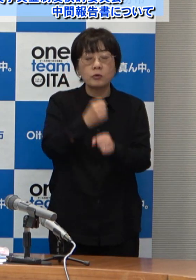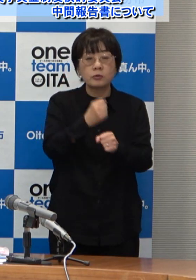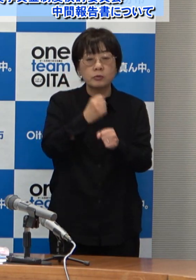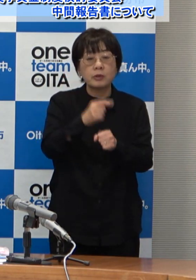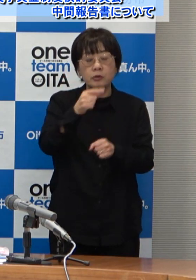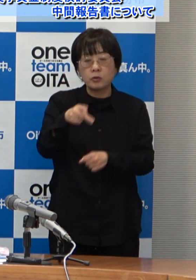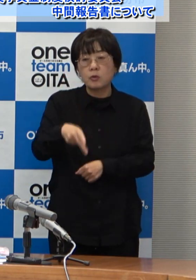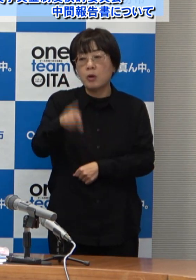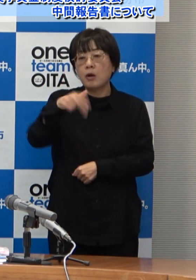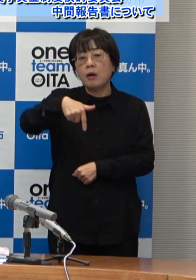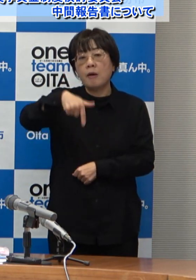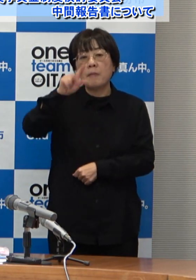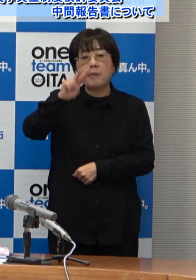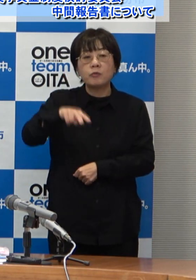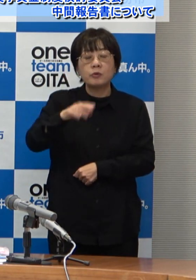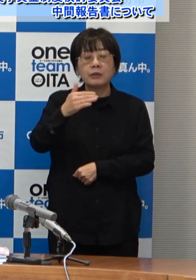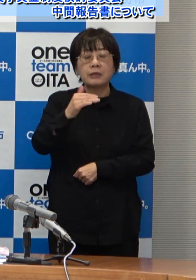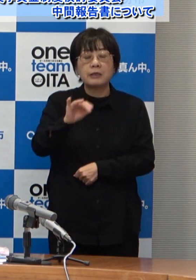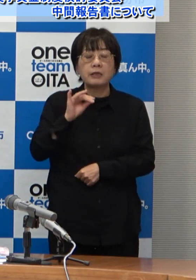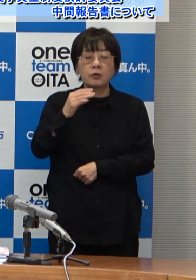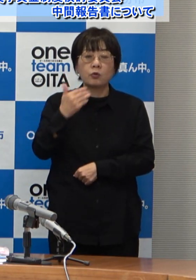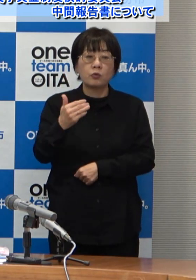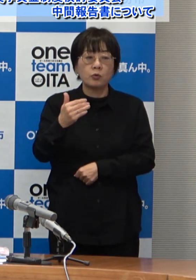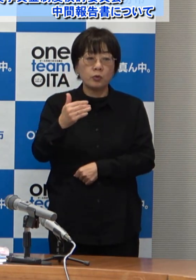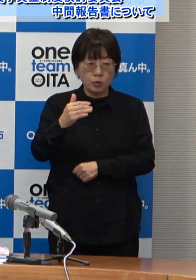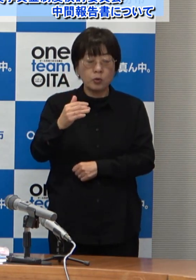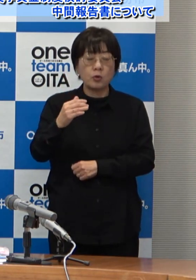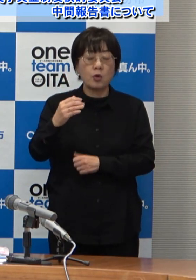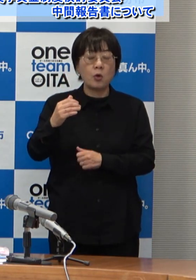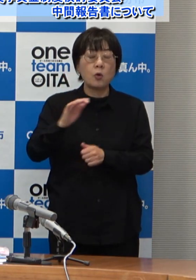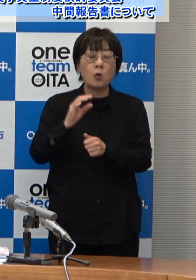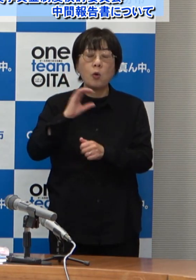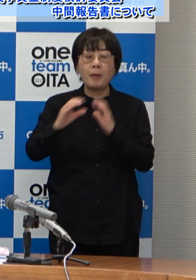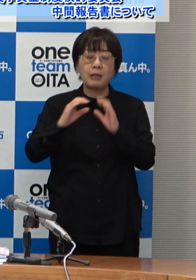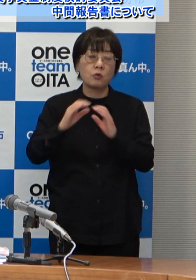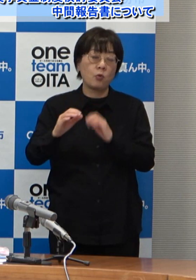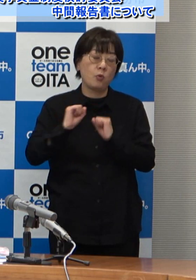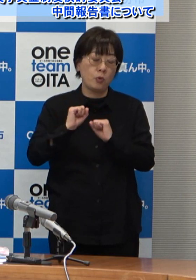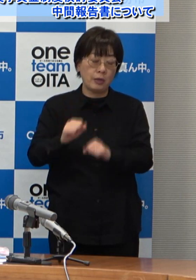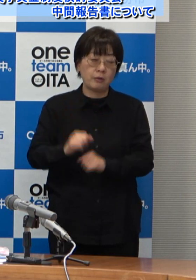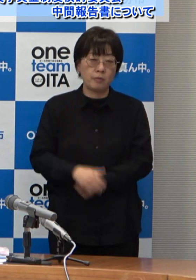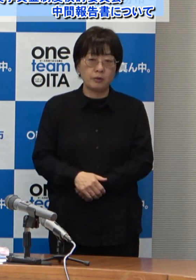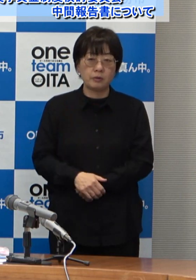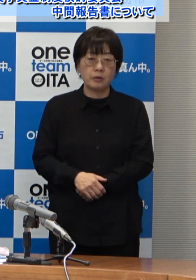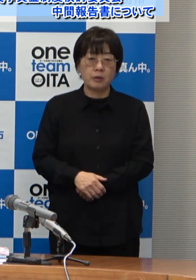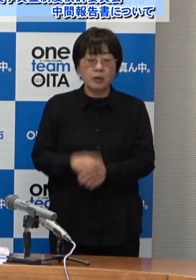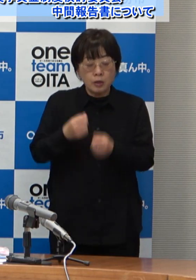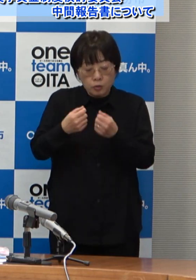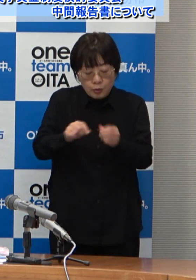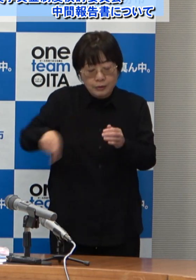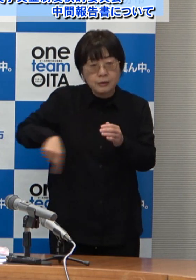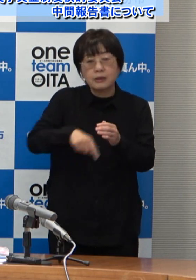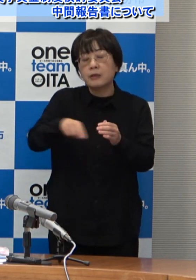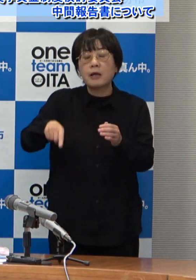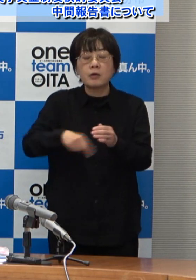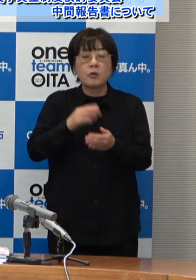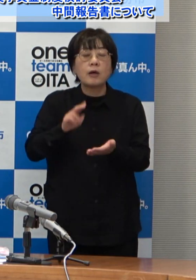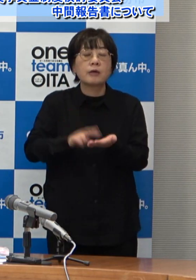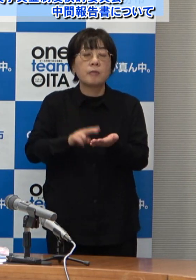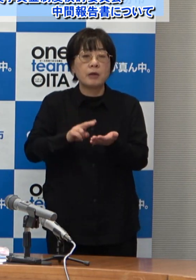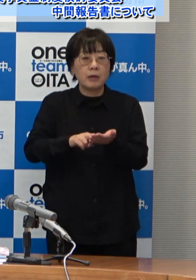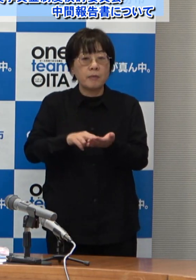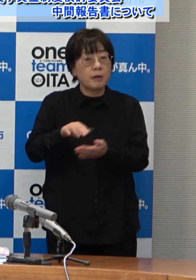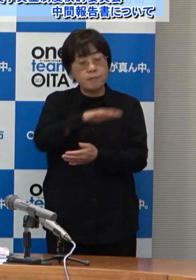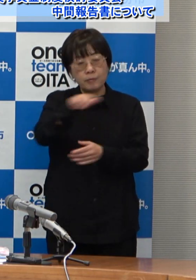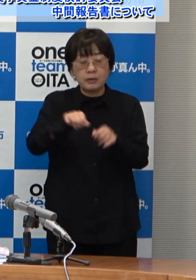ですえ度の具体的な実施時期につきましては詳細が決まりましたらまた広くお知らせして